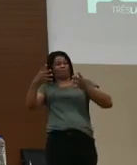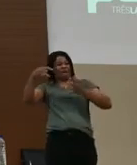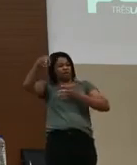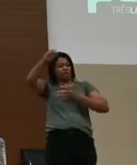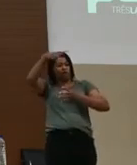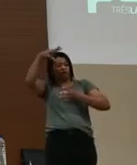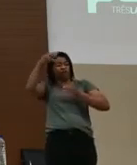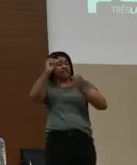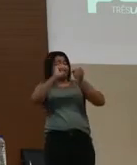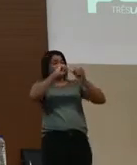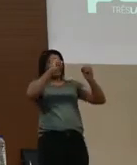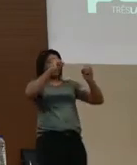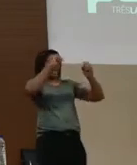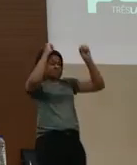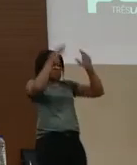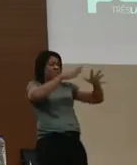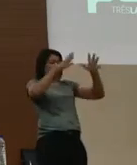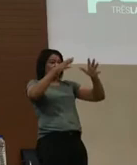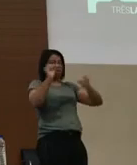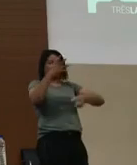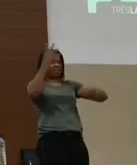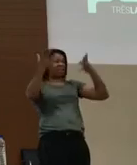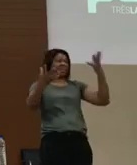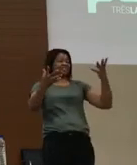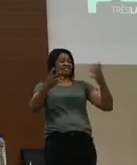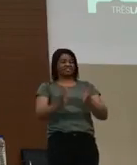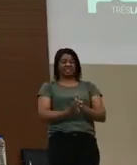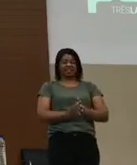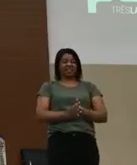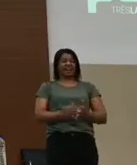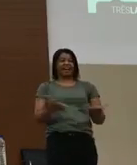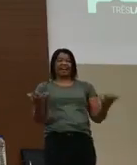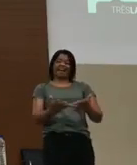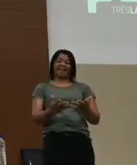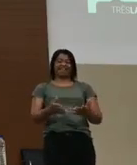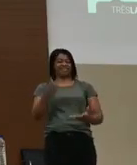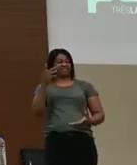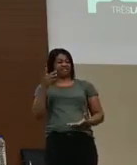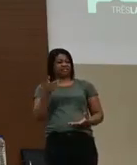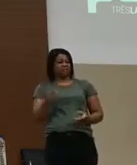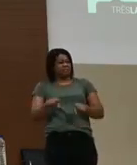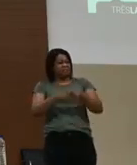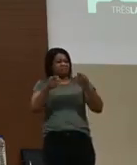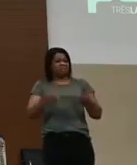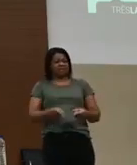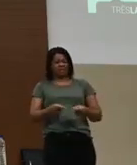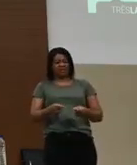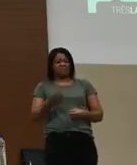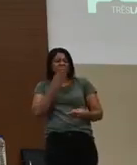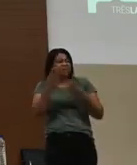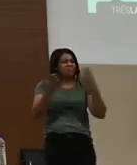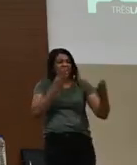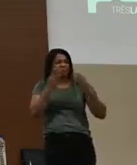todos os seus pedidos visavam nele mesmo. E ele acabou sendo engolido pelo seu próprio pedido.